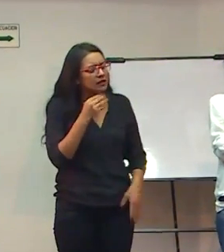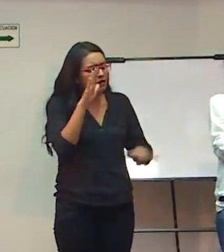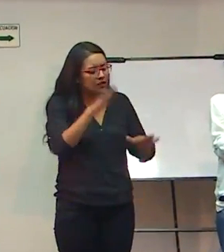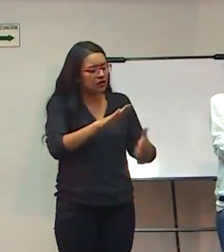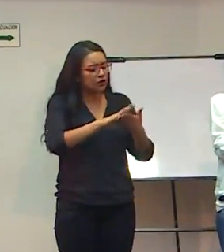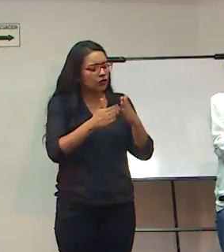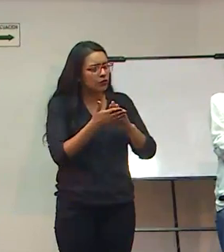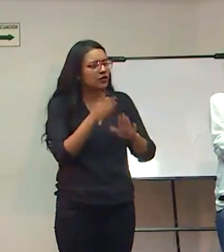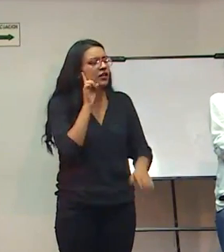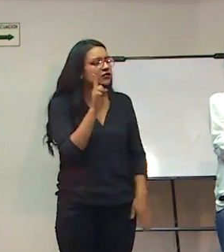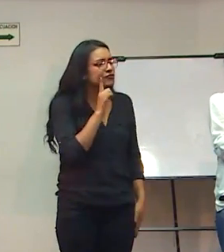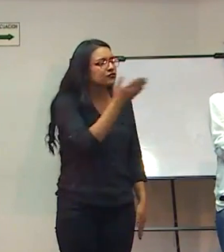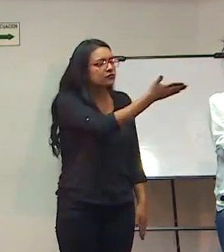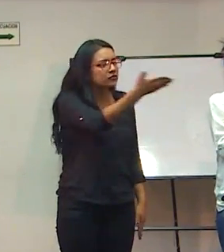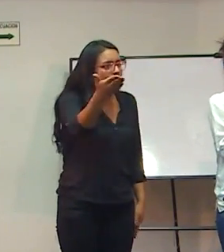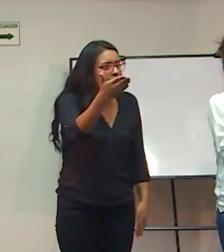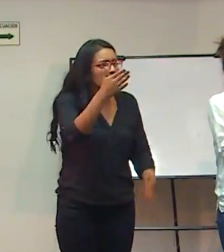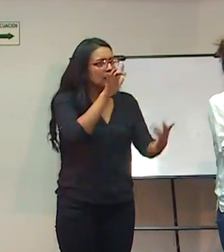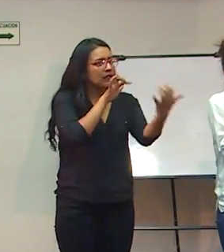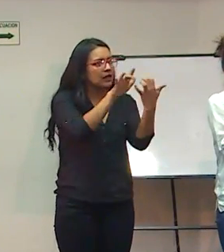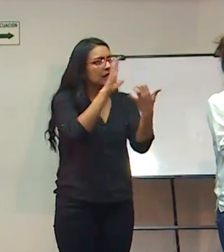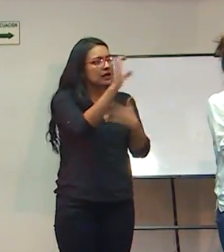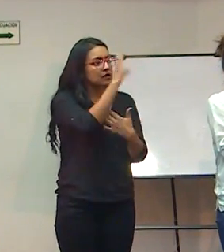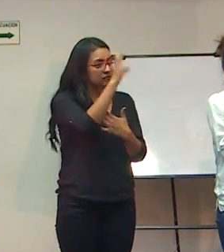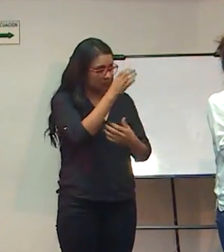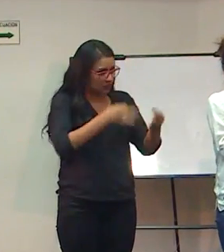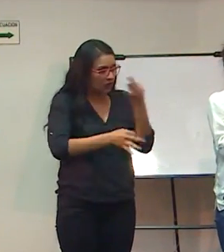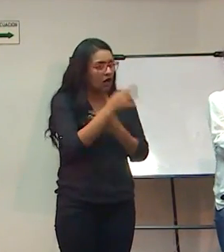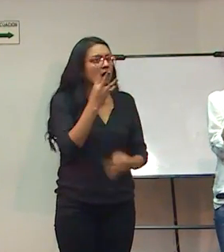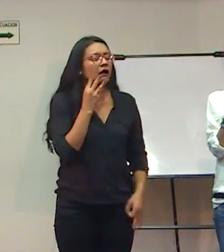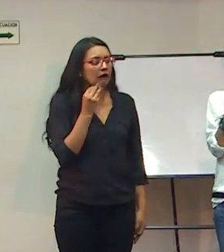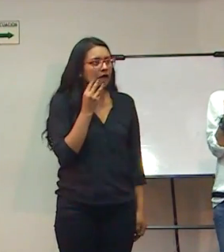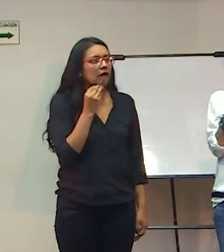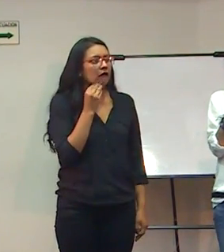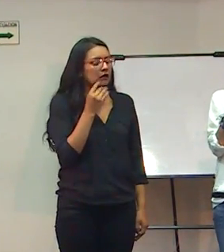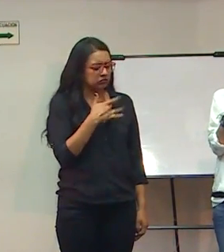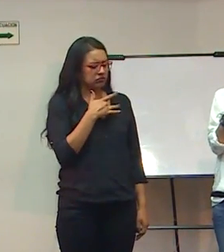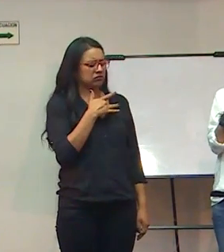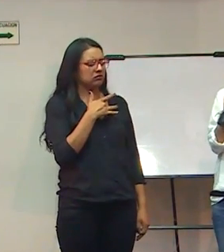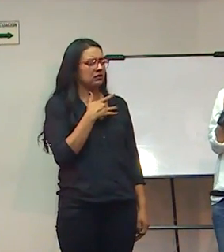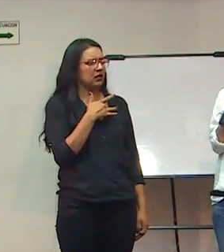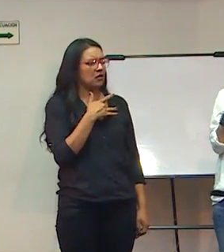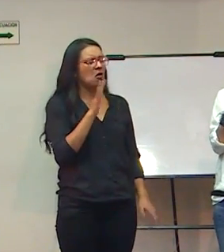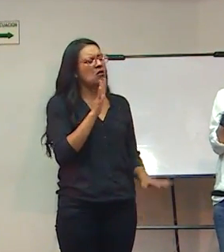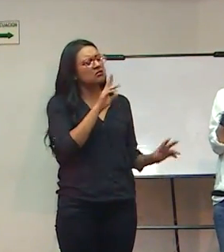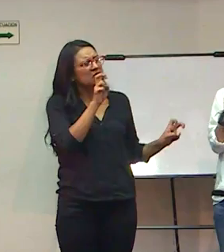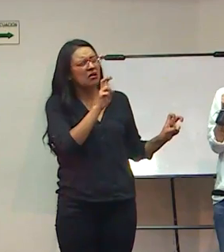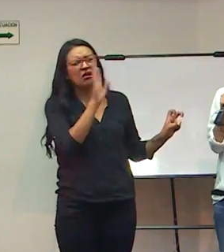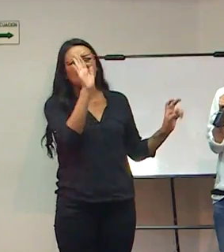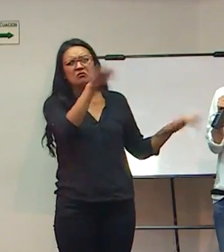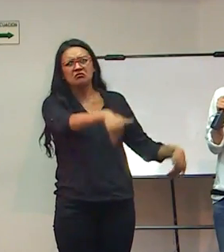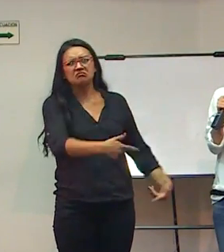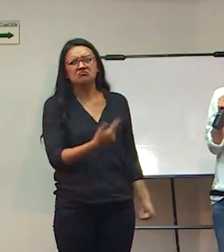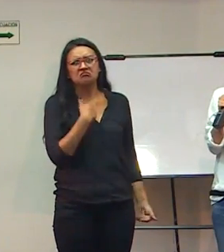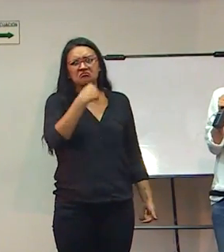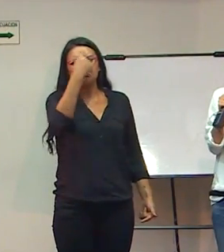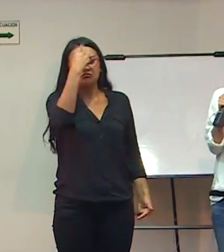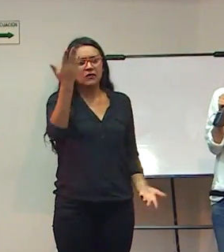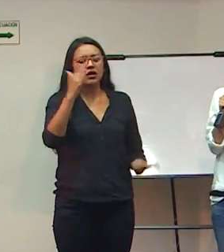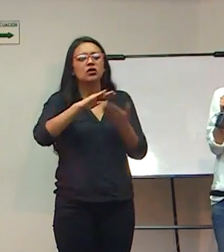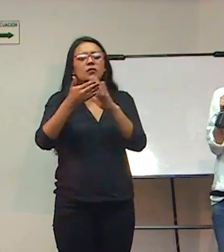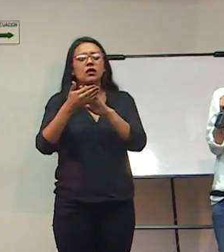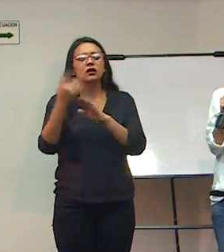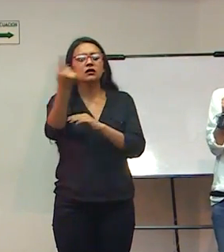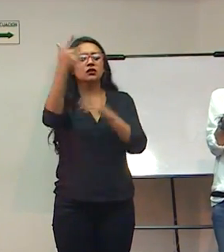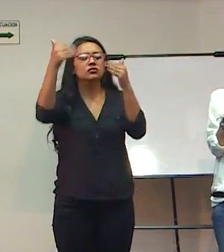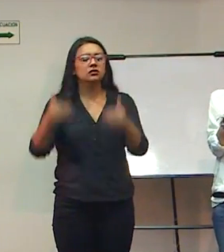en este caso sorda, la guerra en Colombia? ¿La han vivido? ¿Los toca? ¿Es un tema lejano? ¿Cómo la vive la población con discapacidad